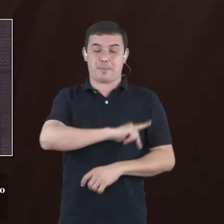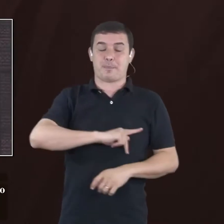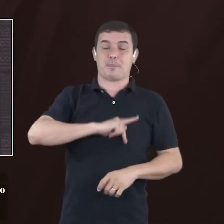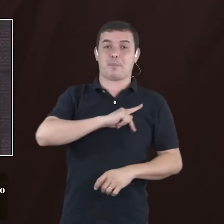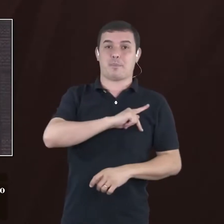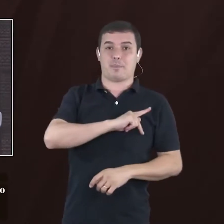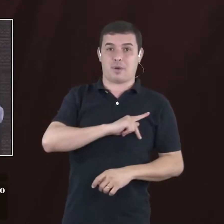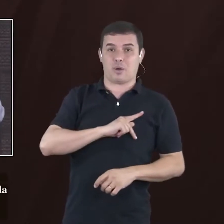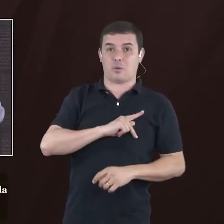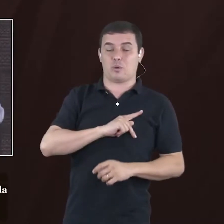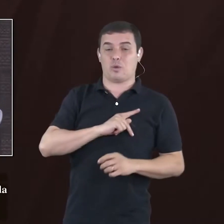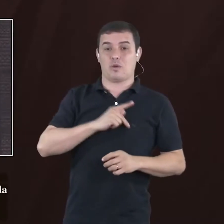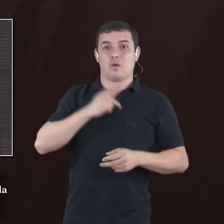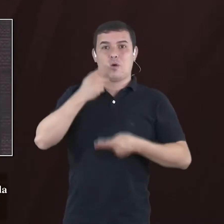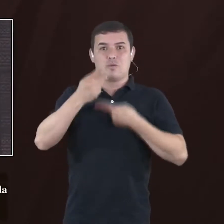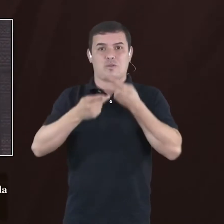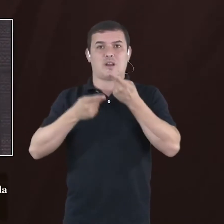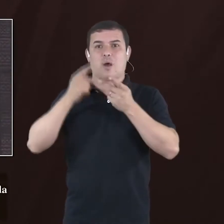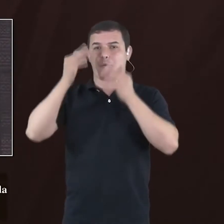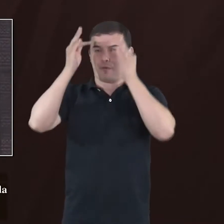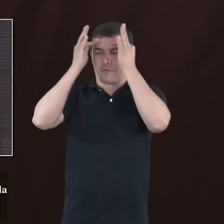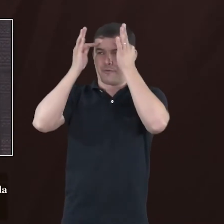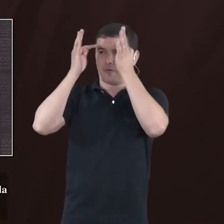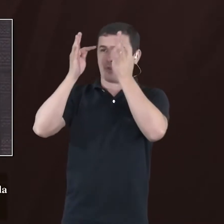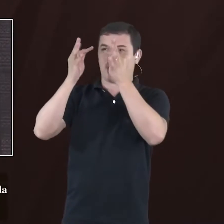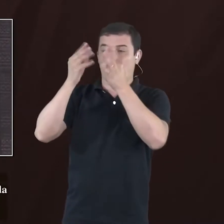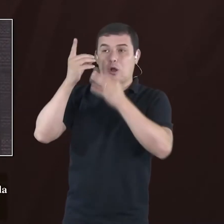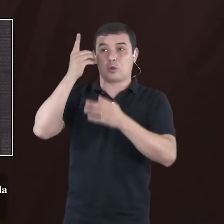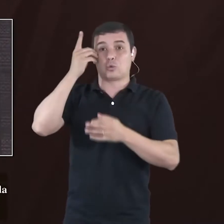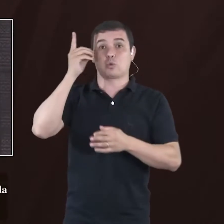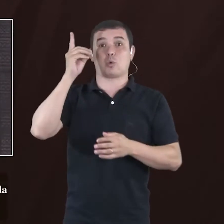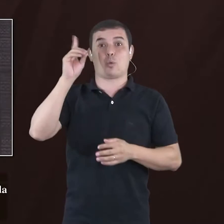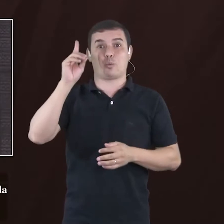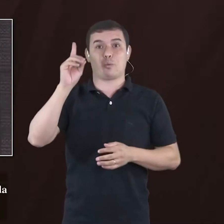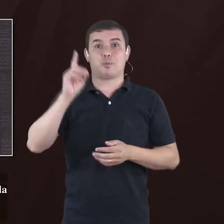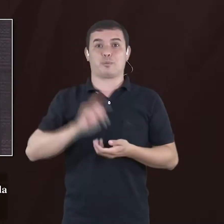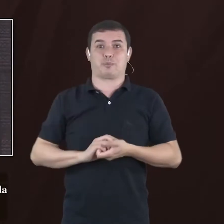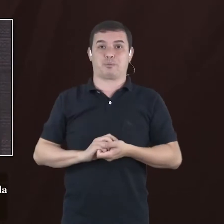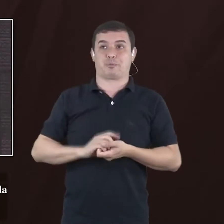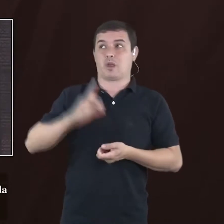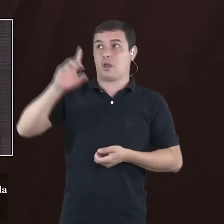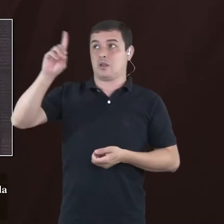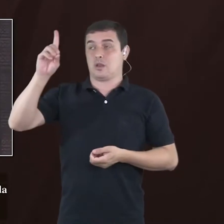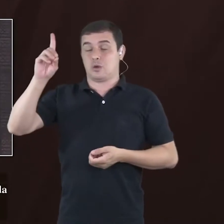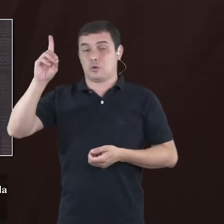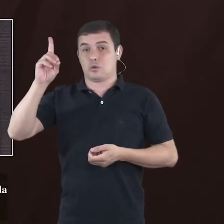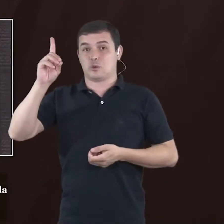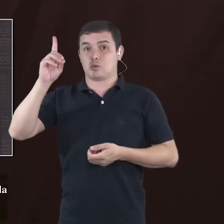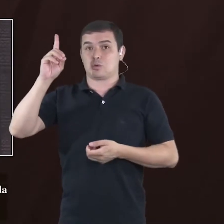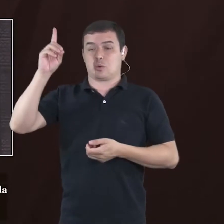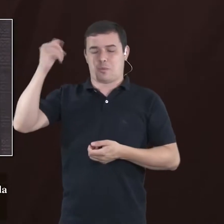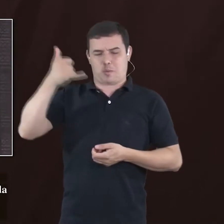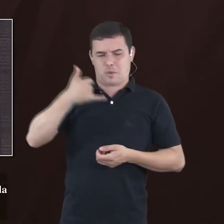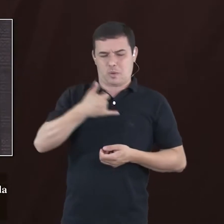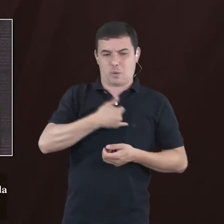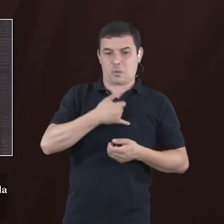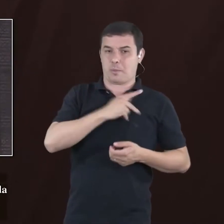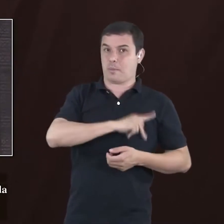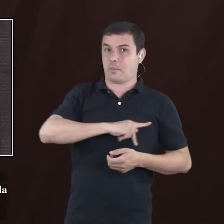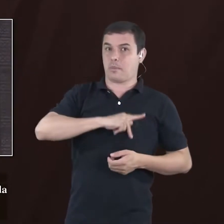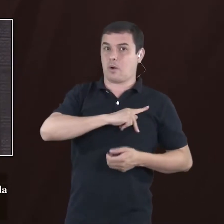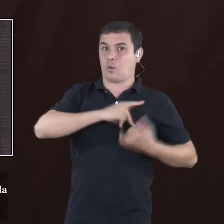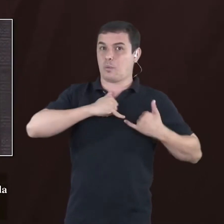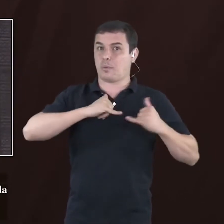constituído ministro conforme o dom da graça de Deus a mim concedida, segundo a força